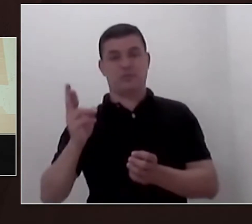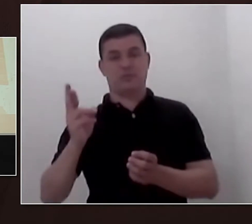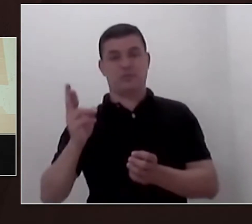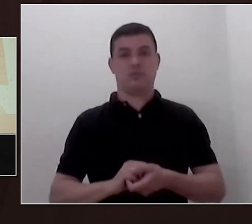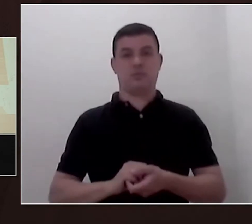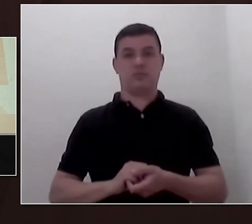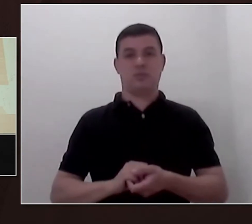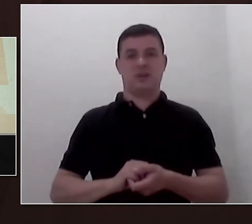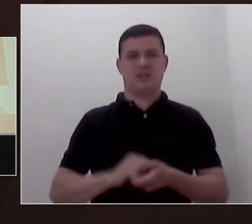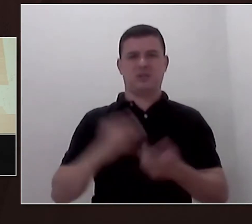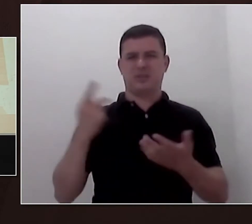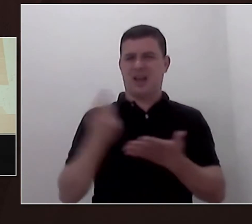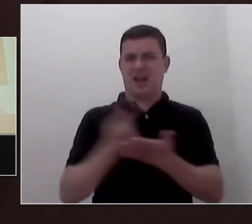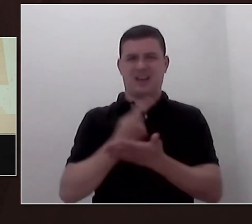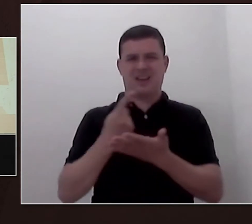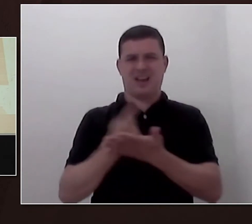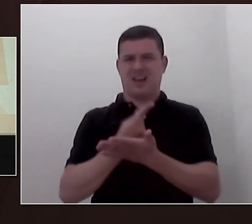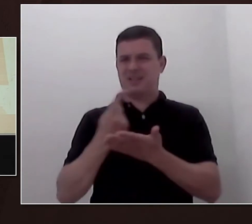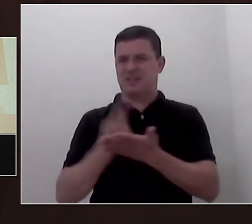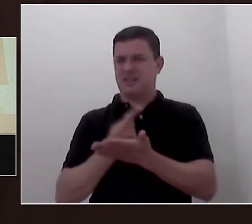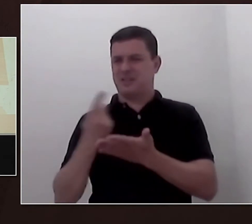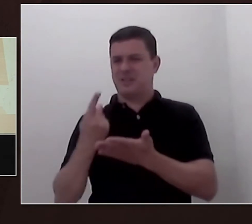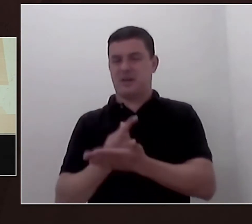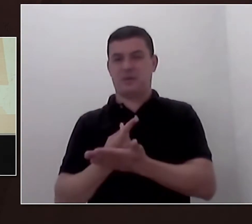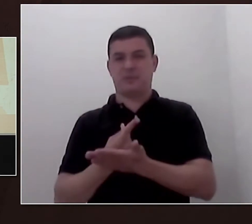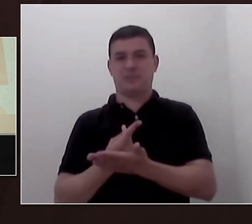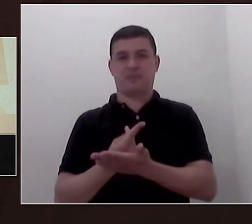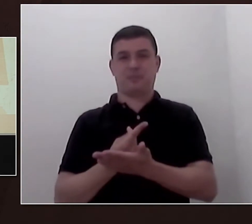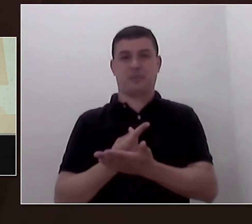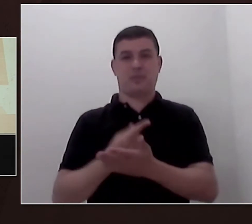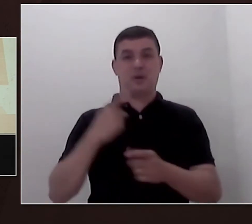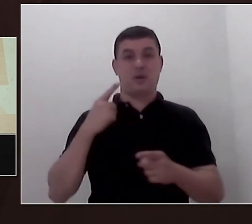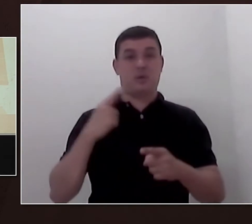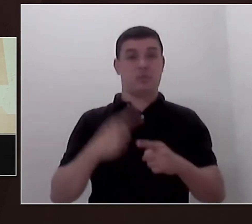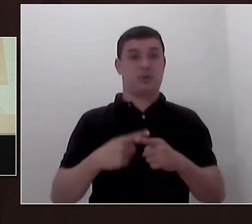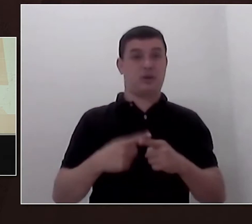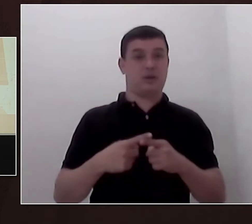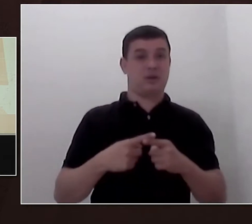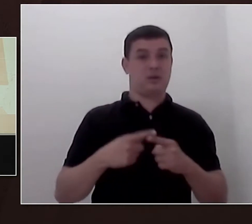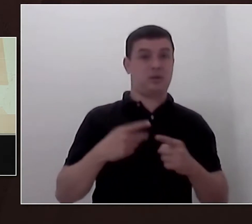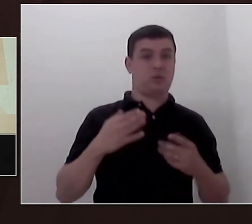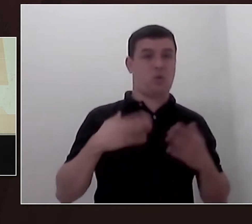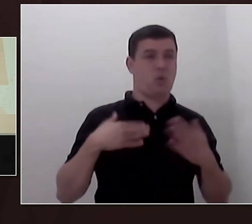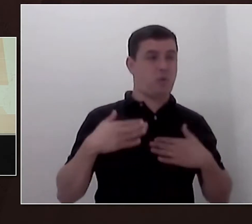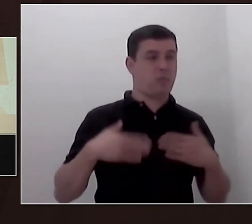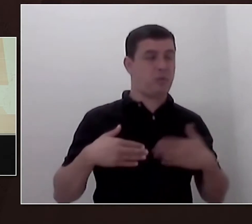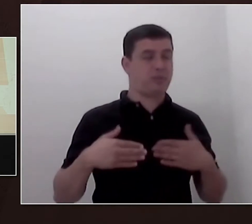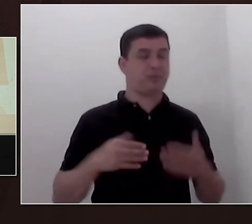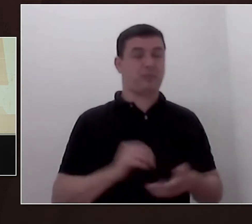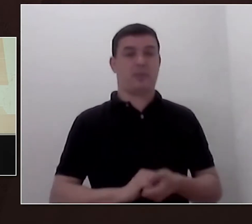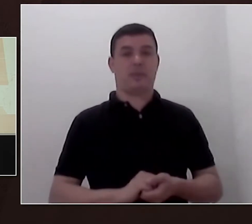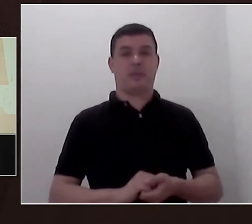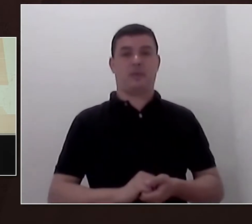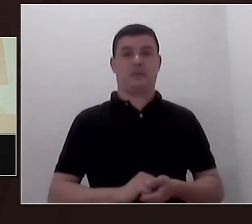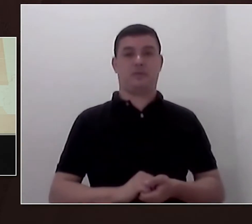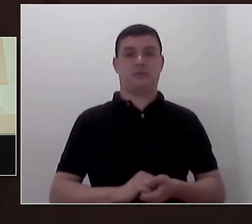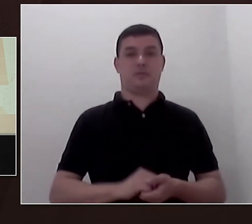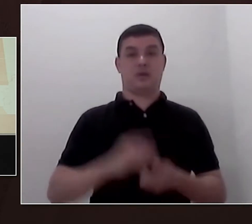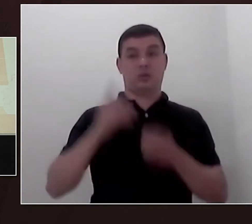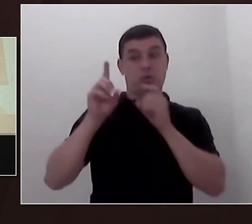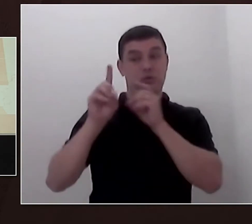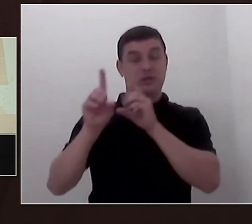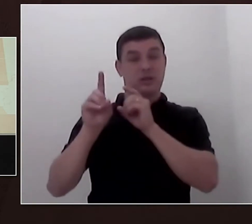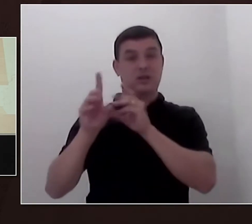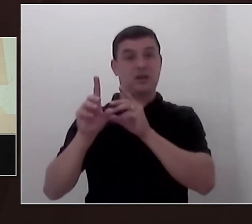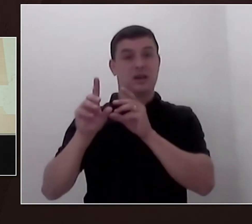erros graves e sérios, tanto na prática quanto na doutrina. O que